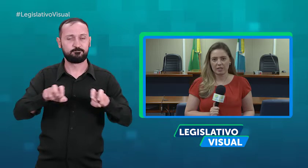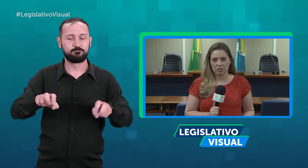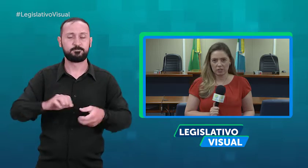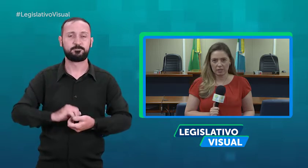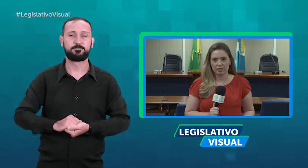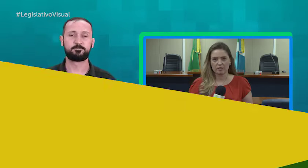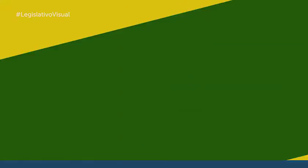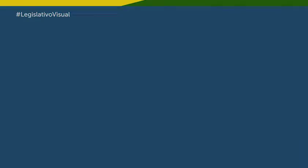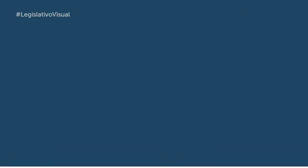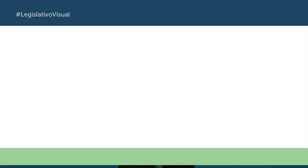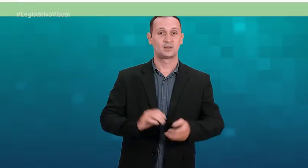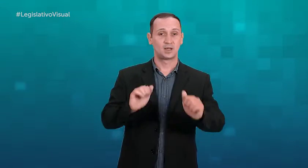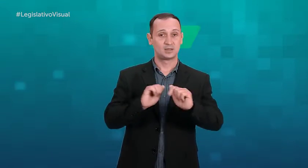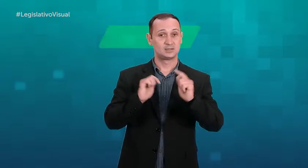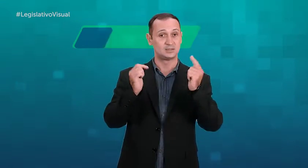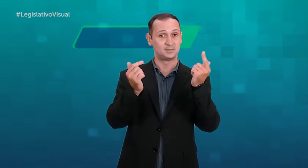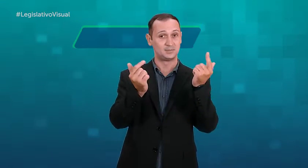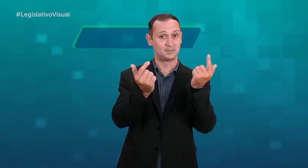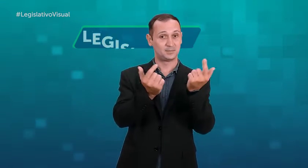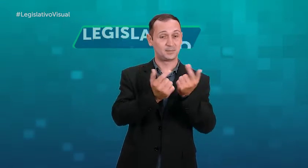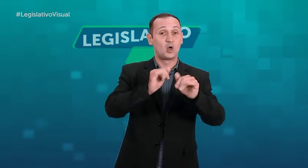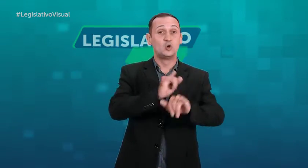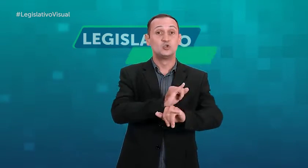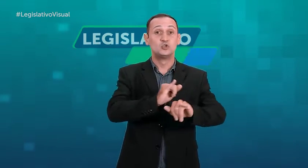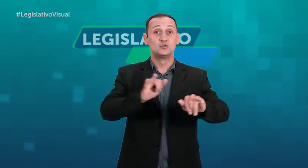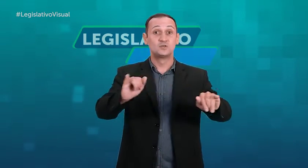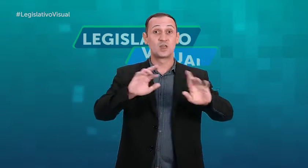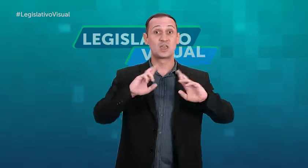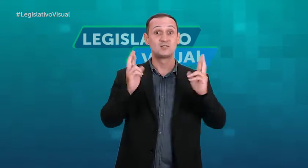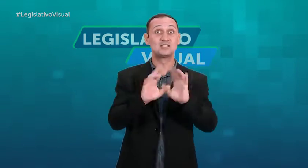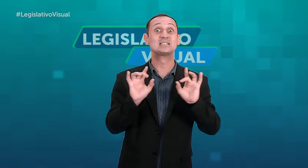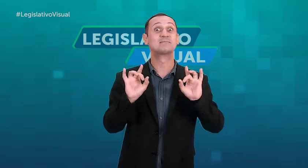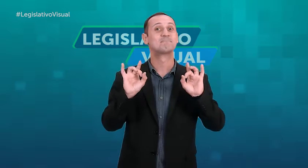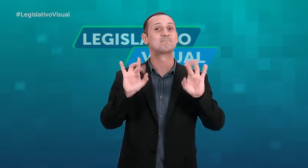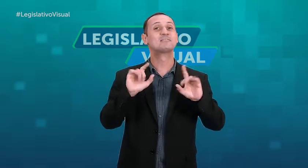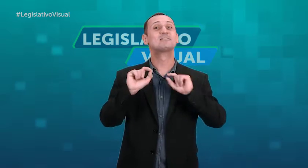plenarinho da Casa de Leis. A Assembleia Legislativa divulgou em